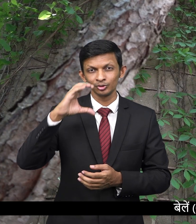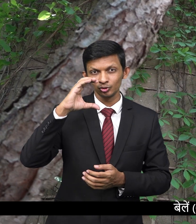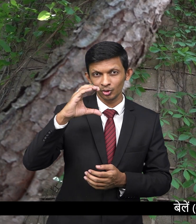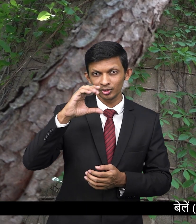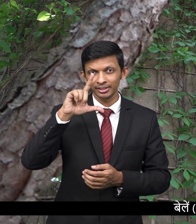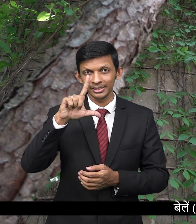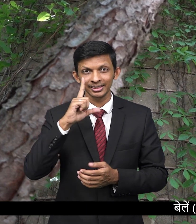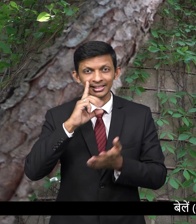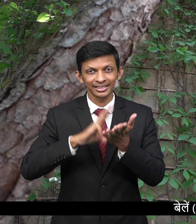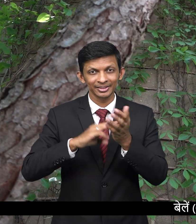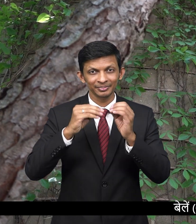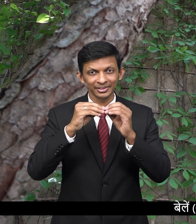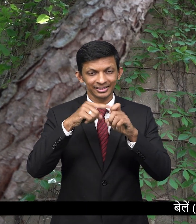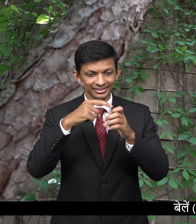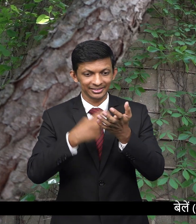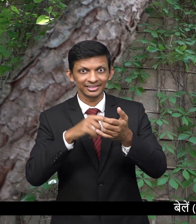बेले, क्लाइंबर्स।